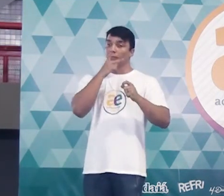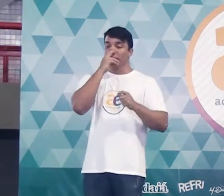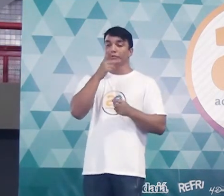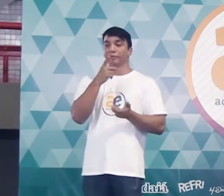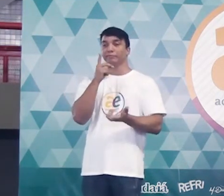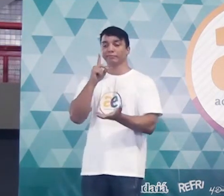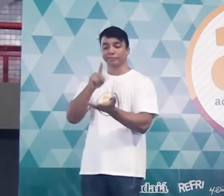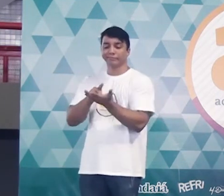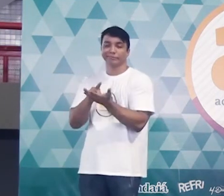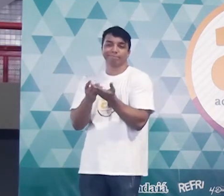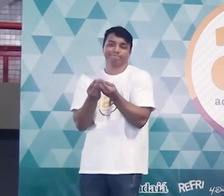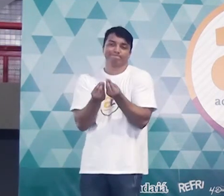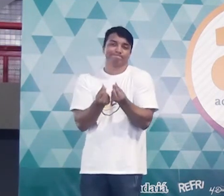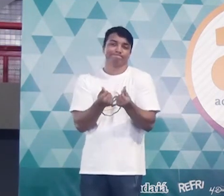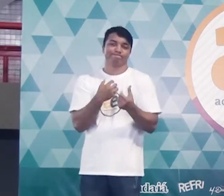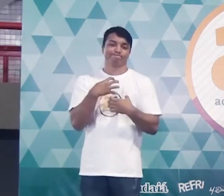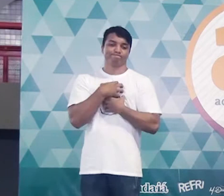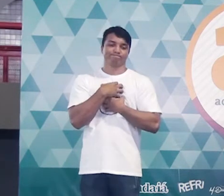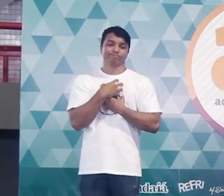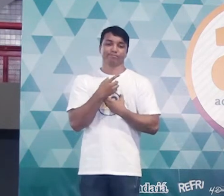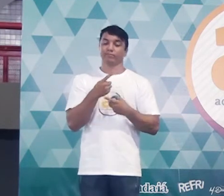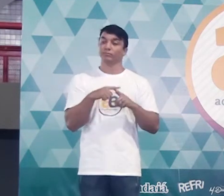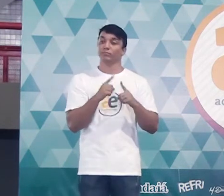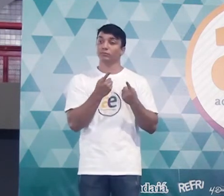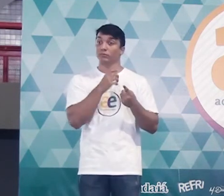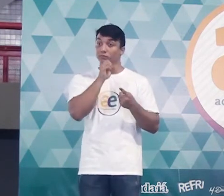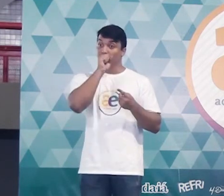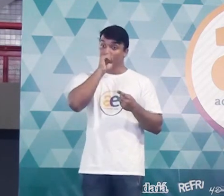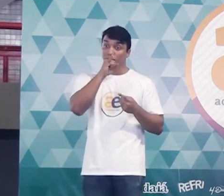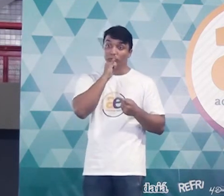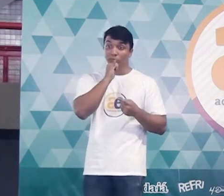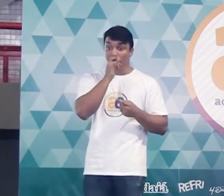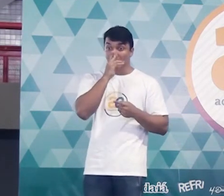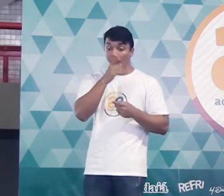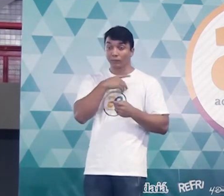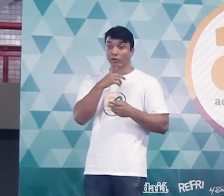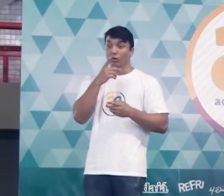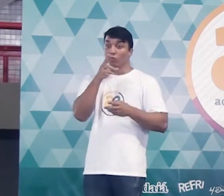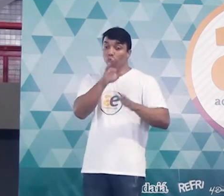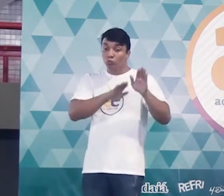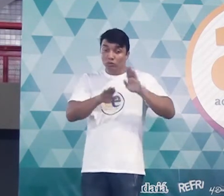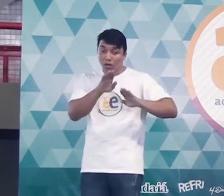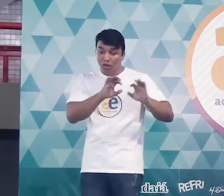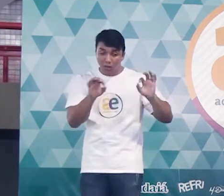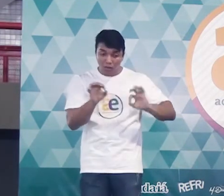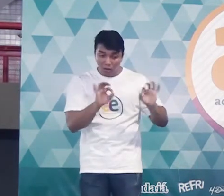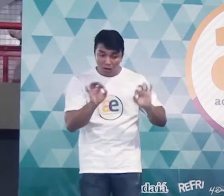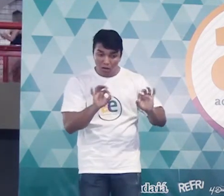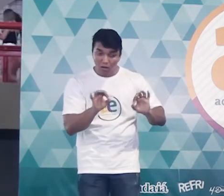inconveniente, mas é uma verdade que se a gente não tomar conta do nosso